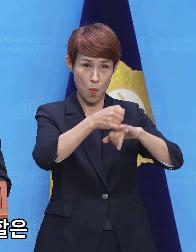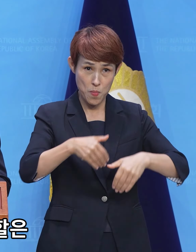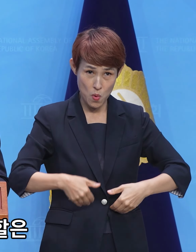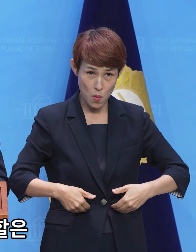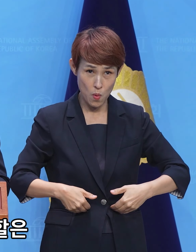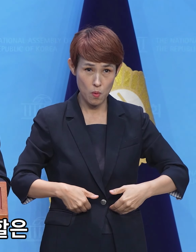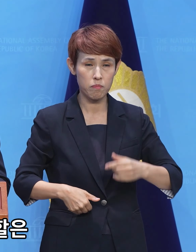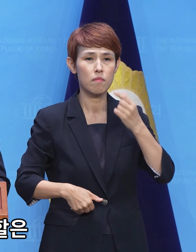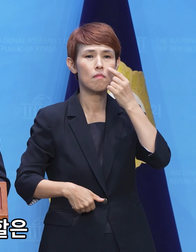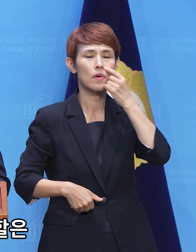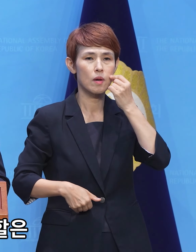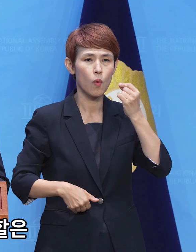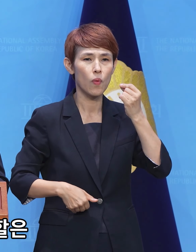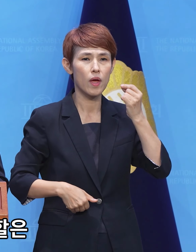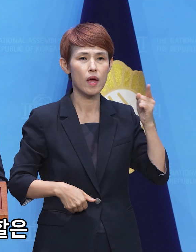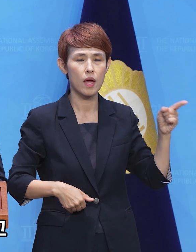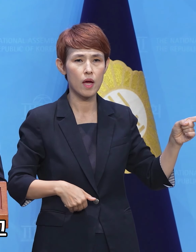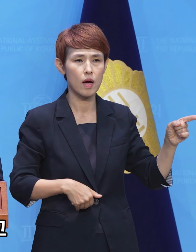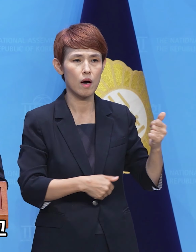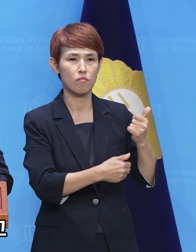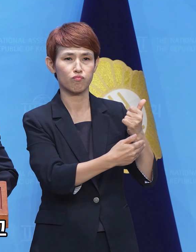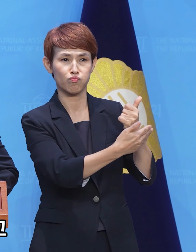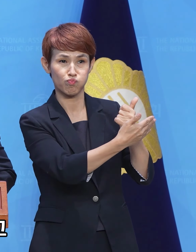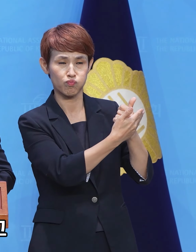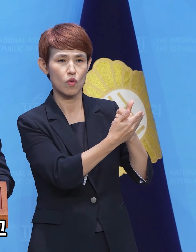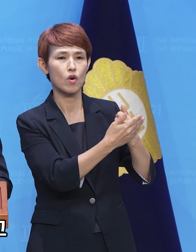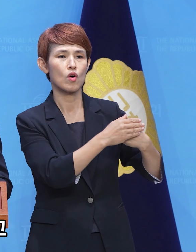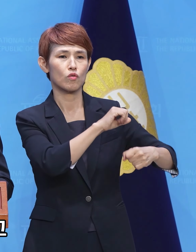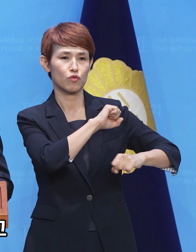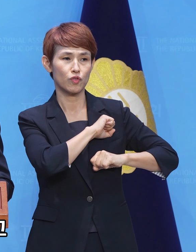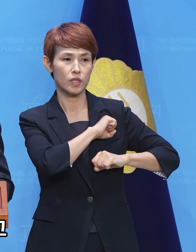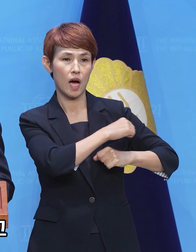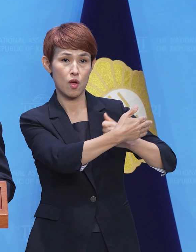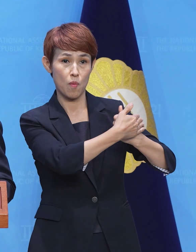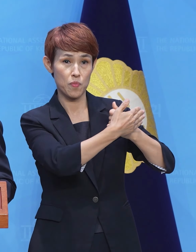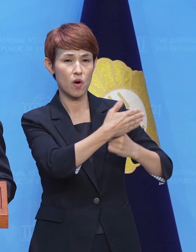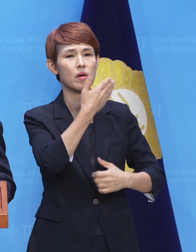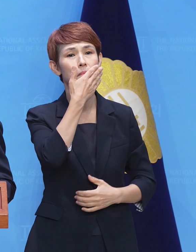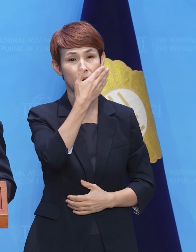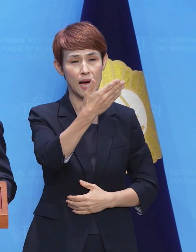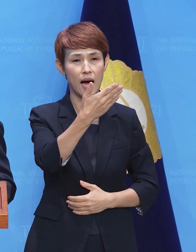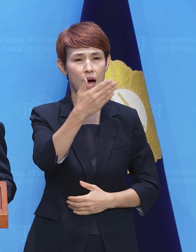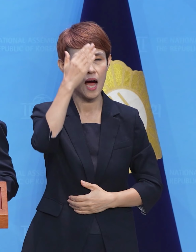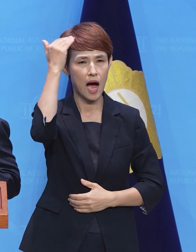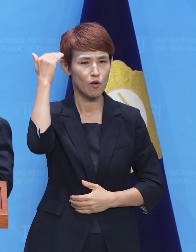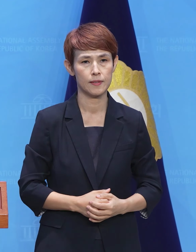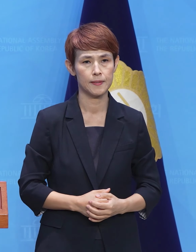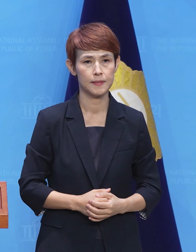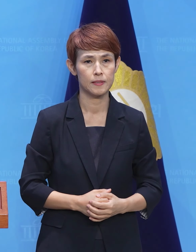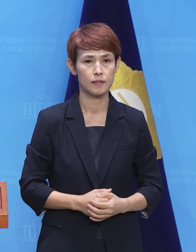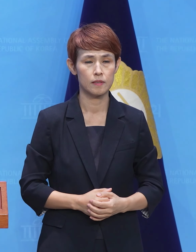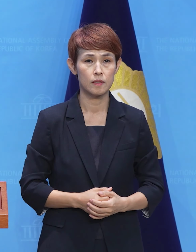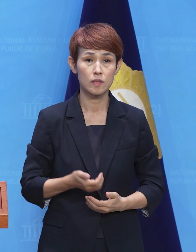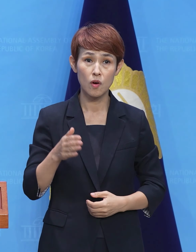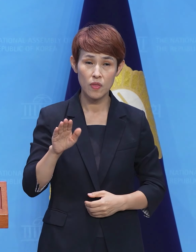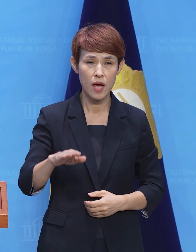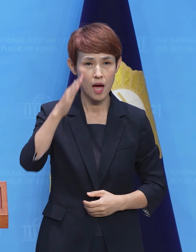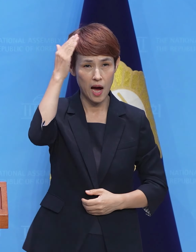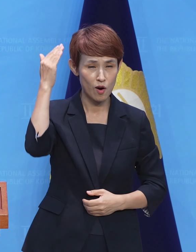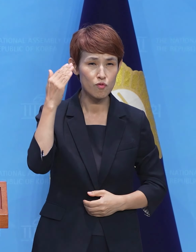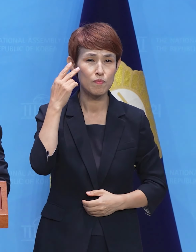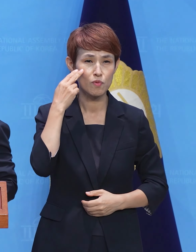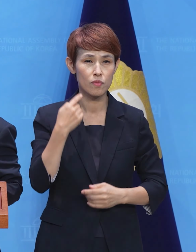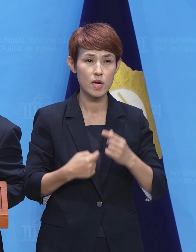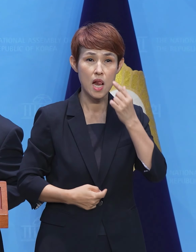일본의 병참적인 역할은 군사협력 차원에서 가능하다라고 하는 것이 한미동맹입니다. 그에 반해서